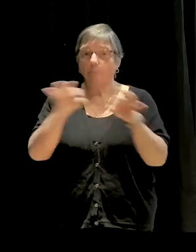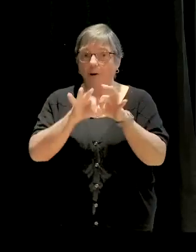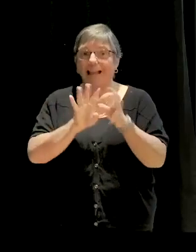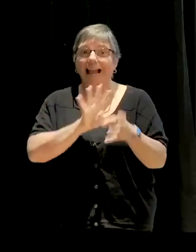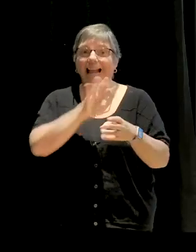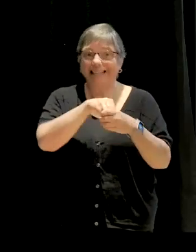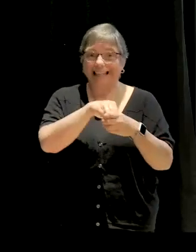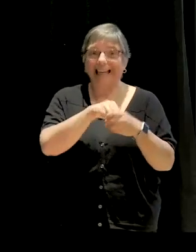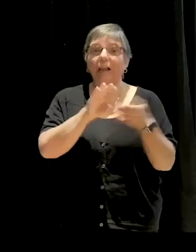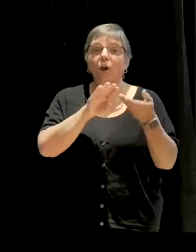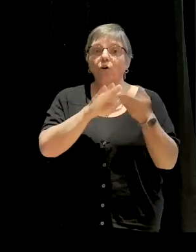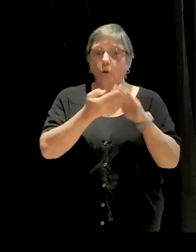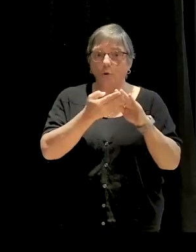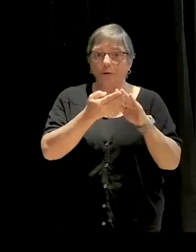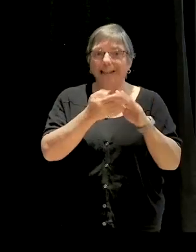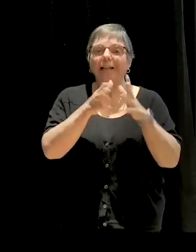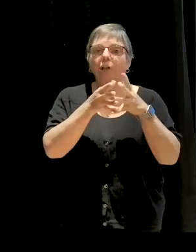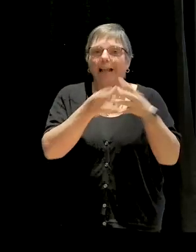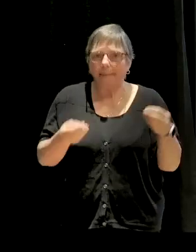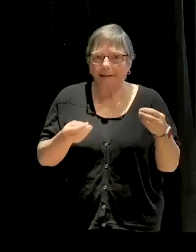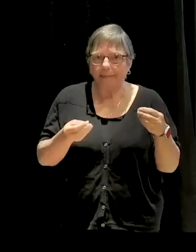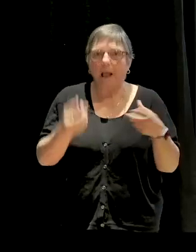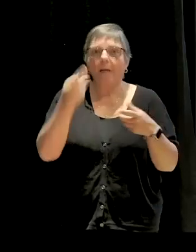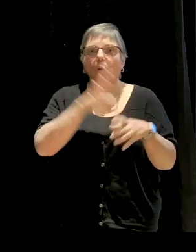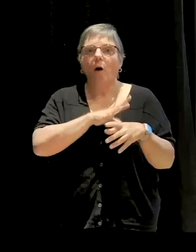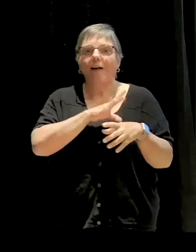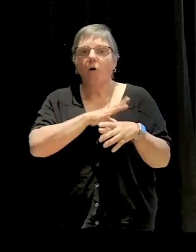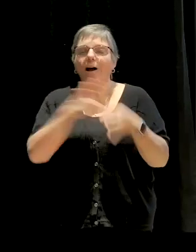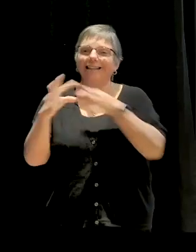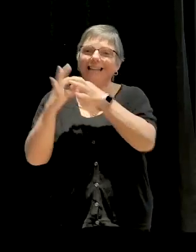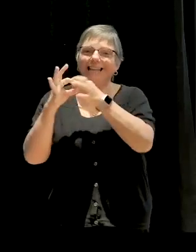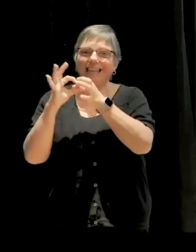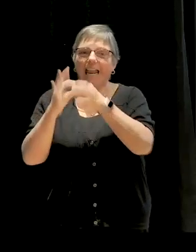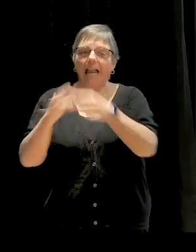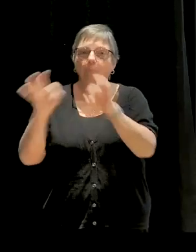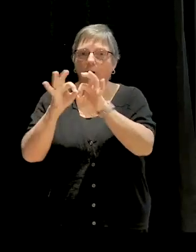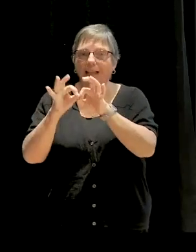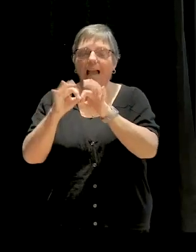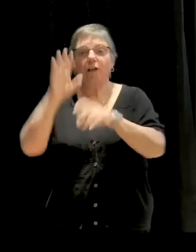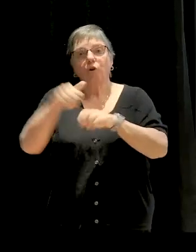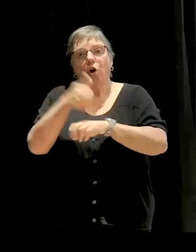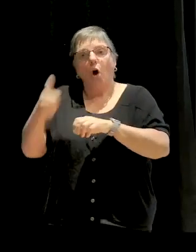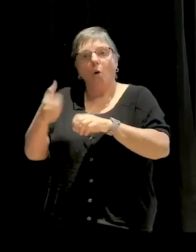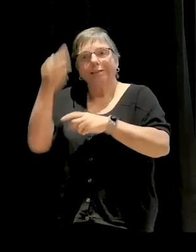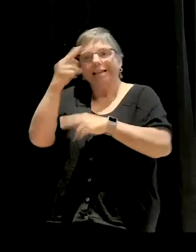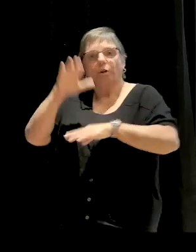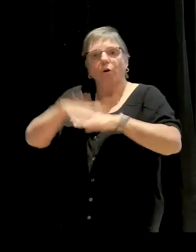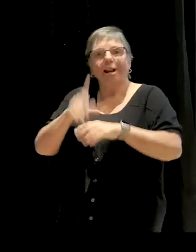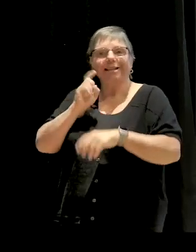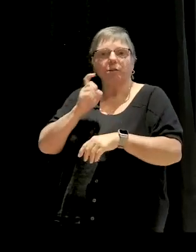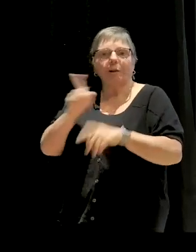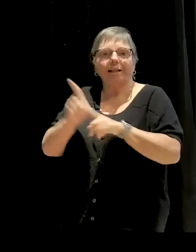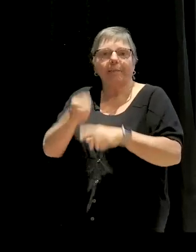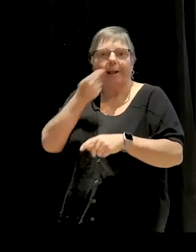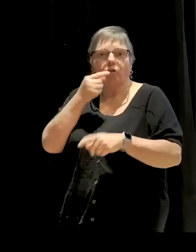de rétablissement, de développer des liens significatifs sur d'autres bases que la consommation et la sexualité, ainsi que de communiquer vis-à-vis de ces expériences